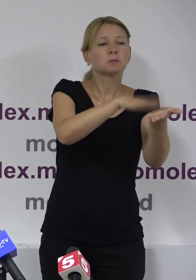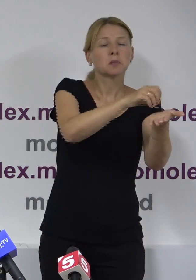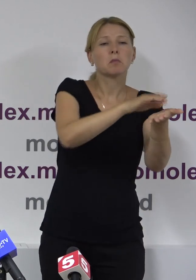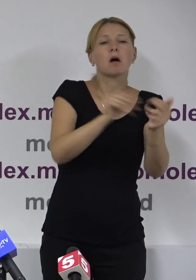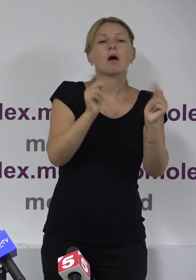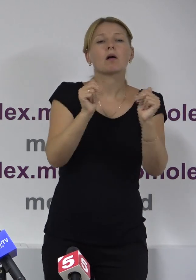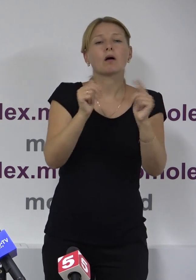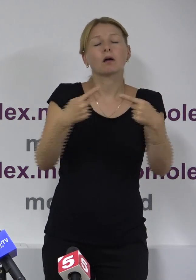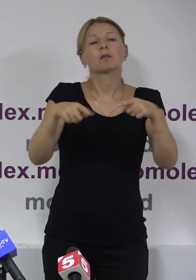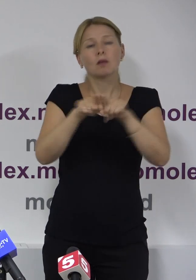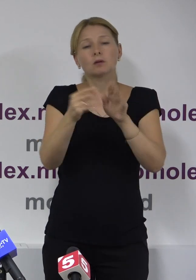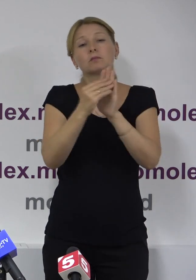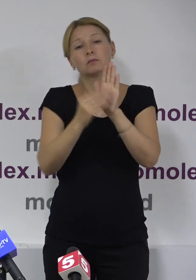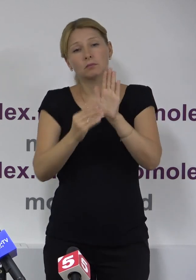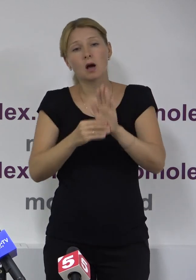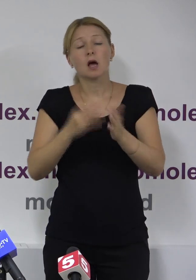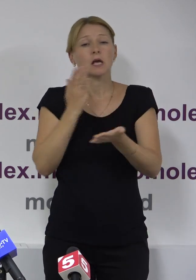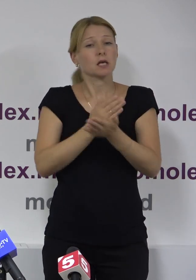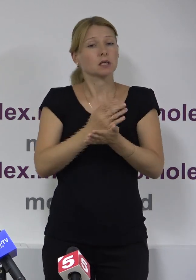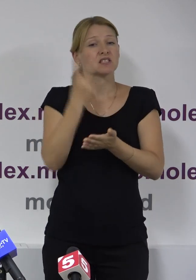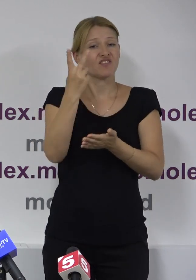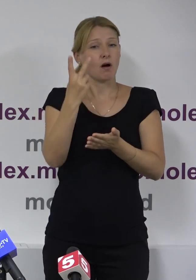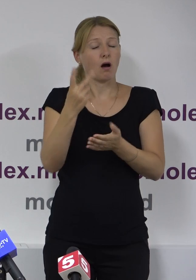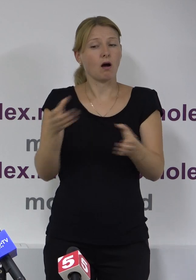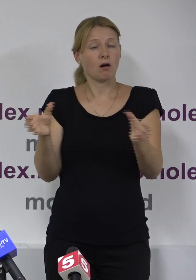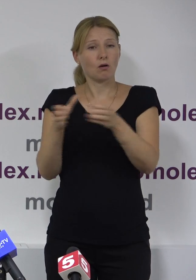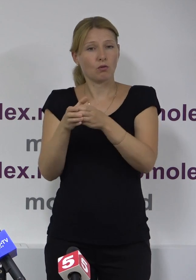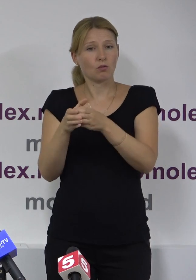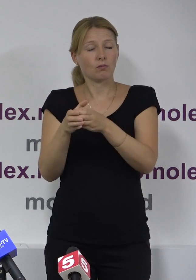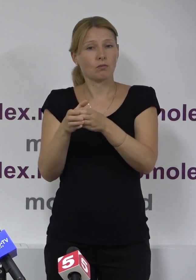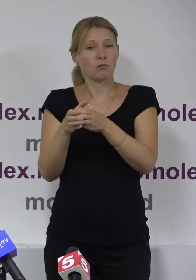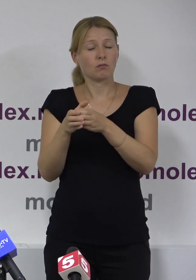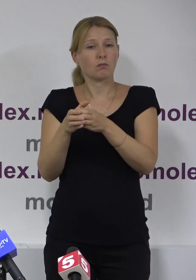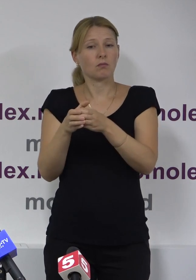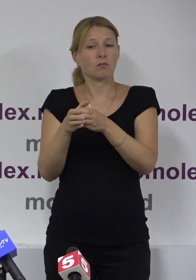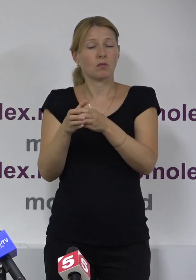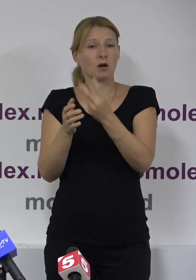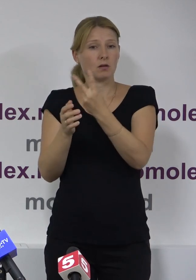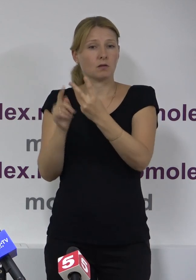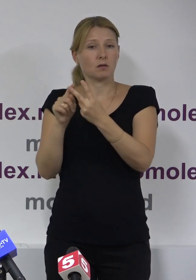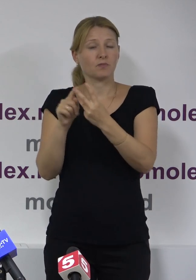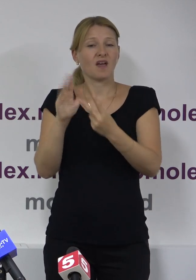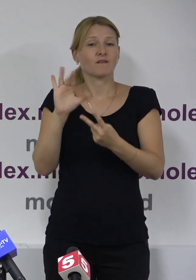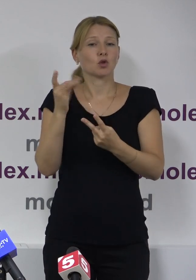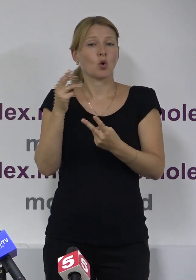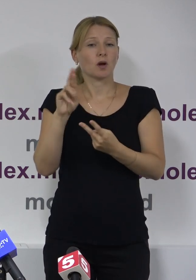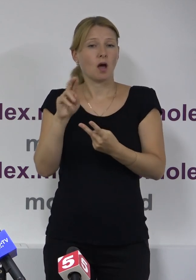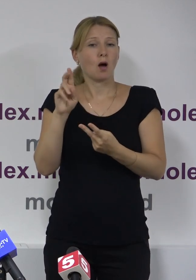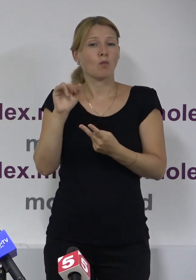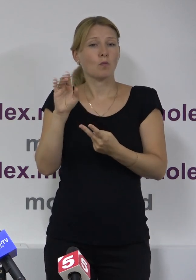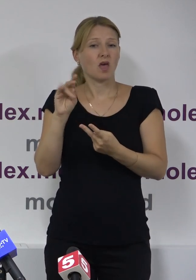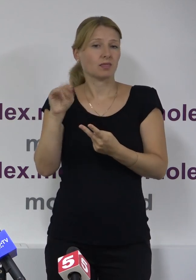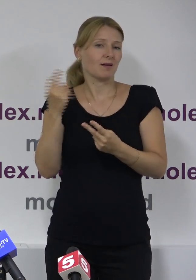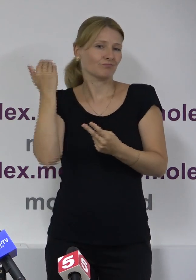depuse demersuri din partea a două blocuri. Este vorba despre blocul electoral Victoria Poveda al lui